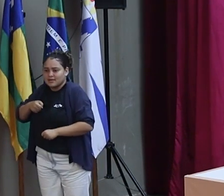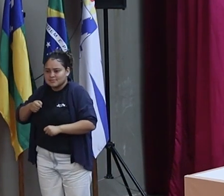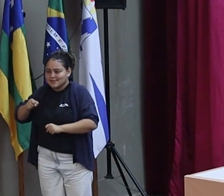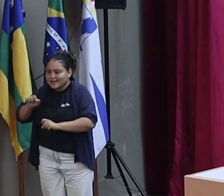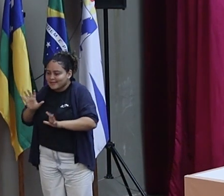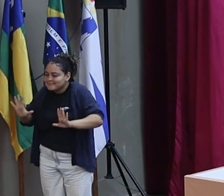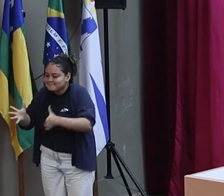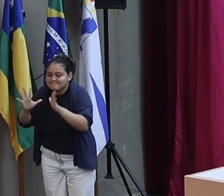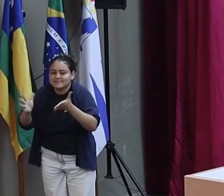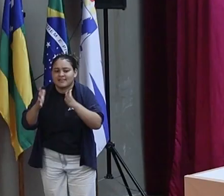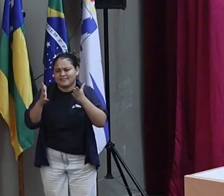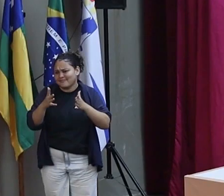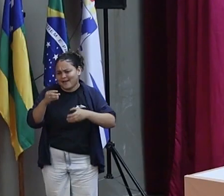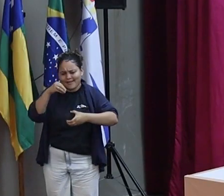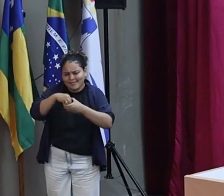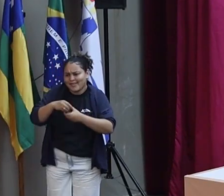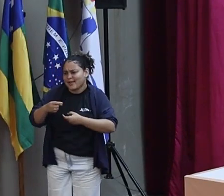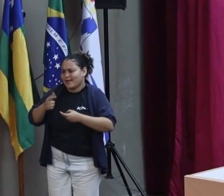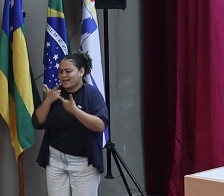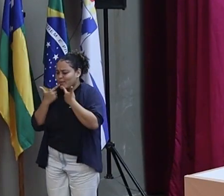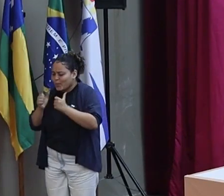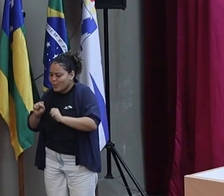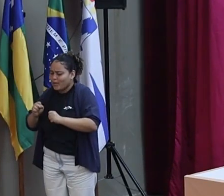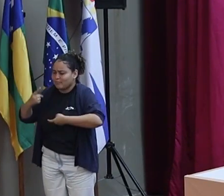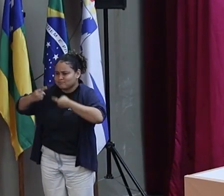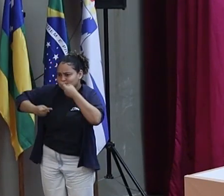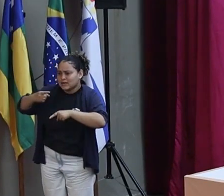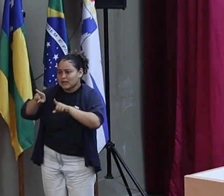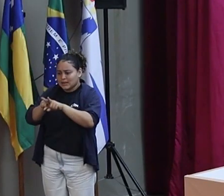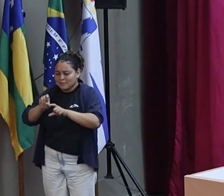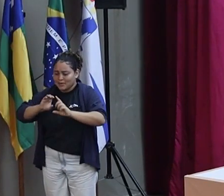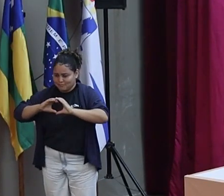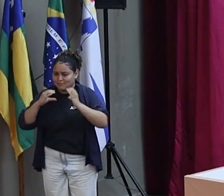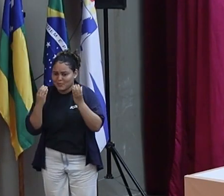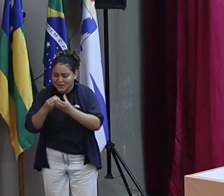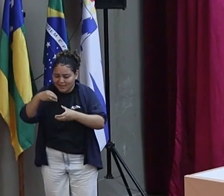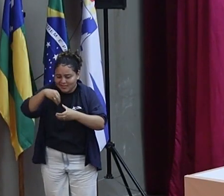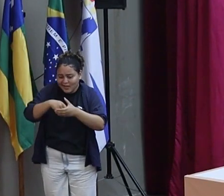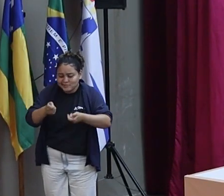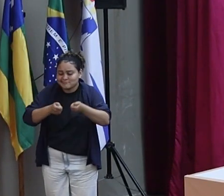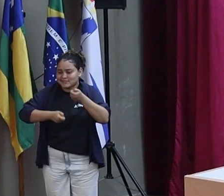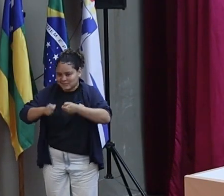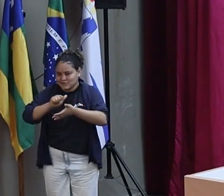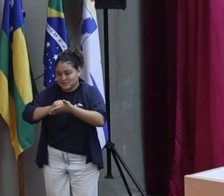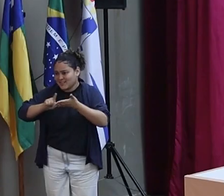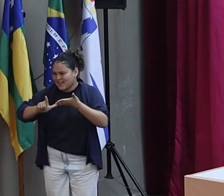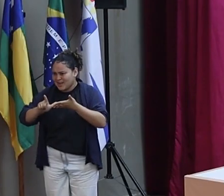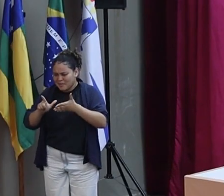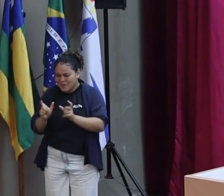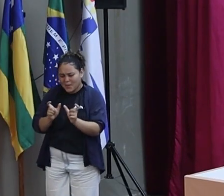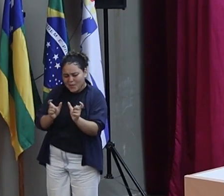práticas, linguagem, política e comunidade na experiência da gestão da LAB, essas palavras, elas não